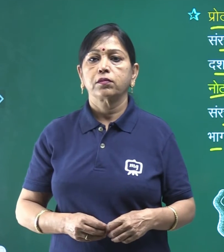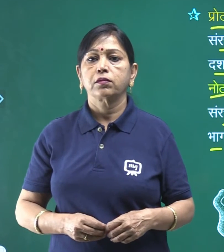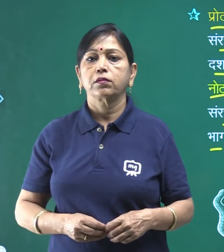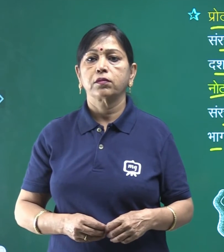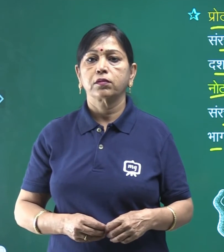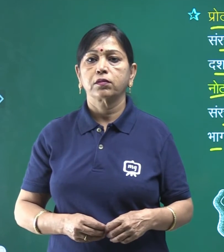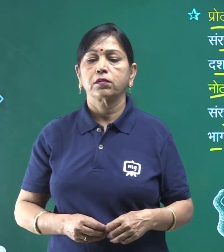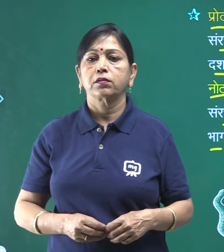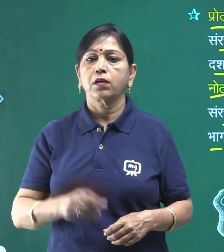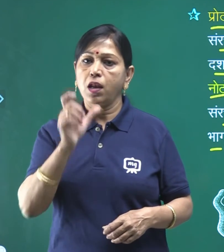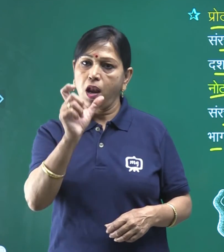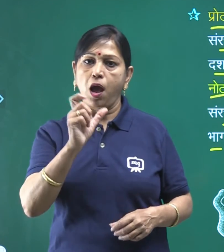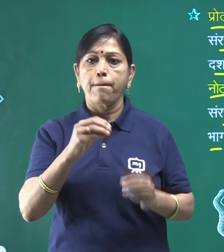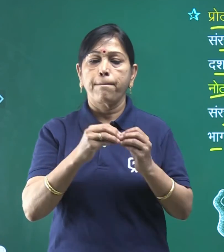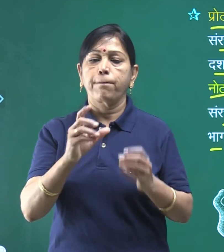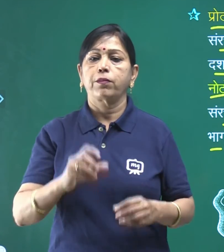बेलेना ग्लोसस,